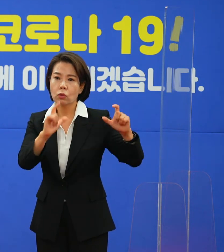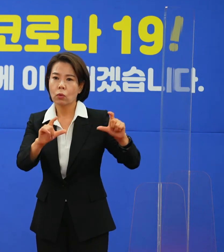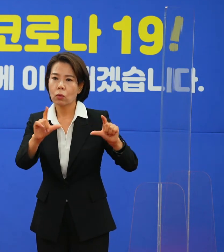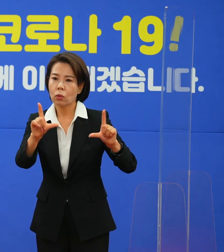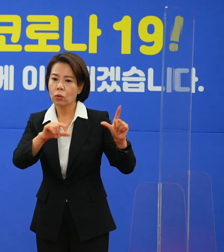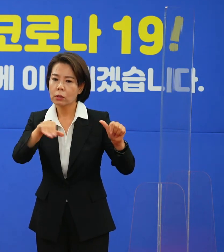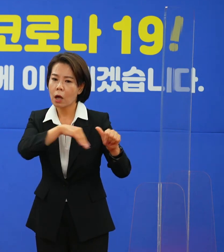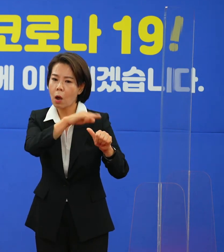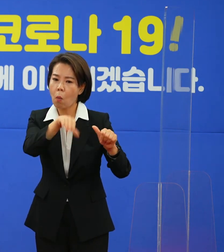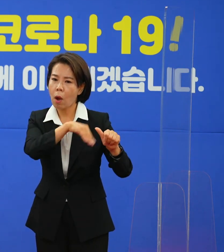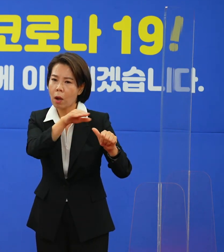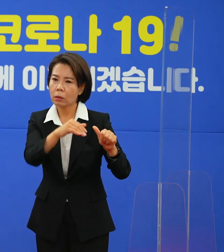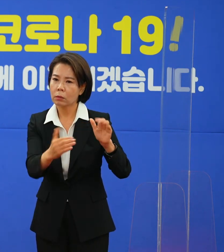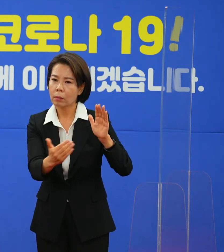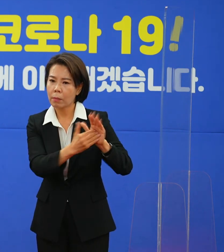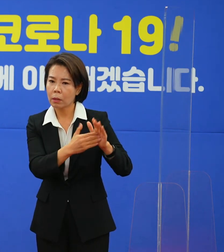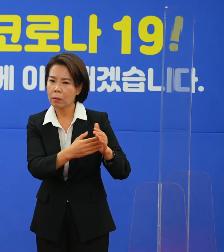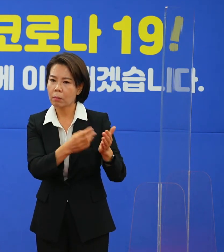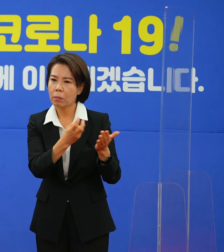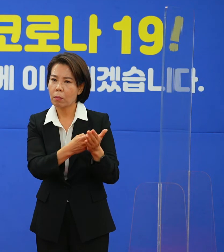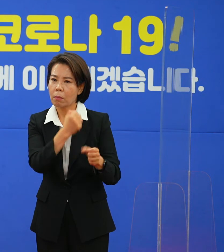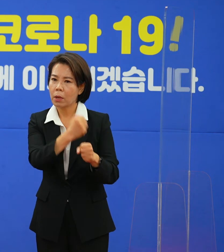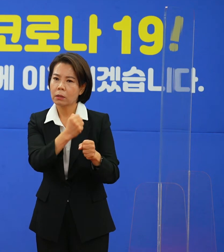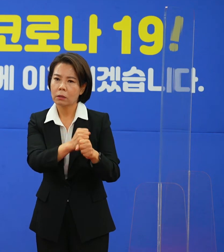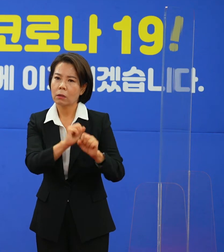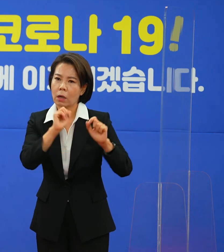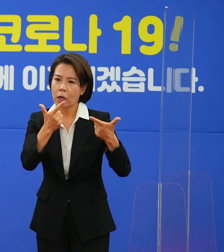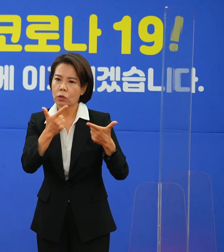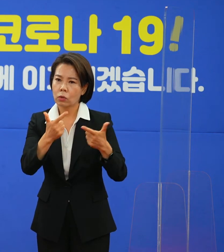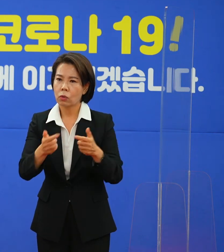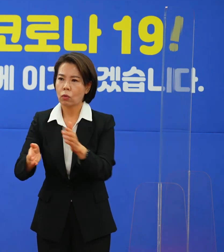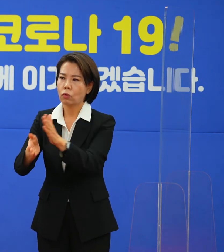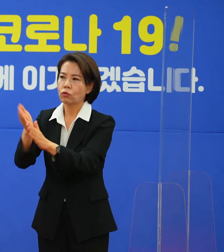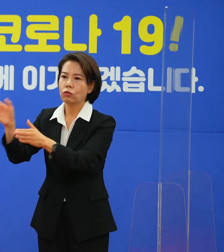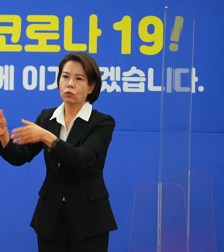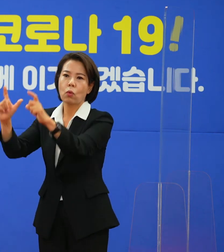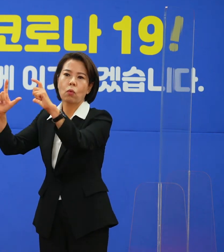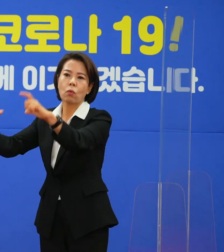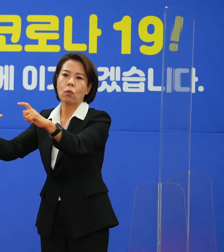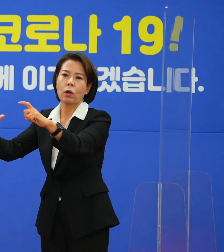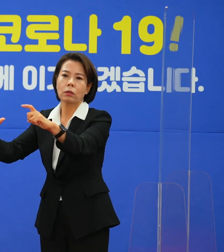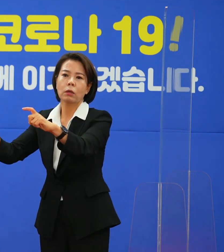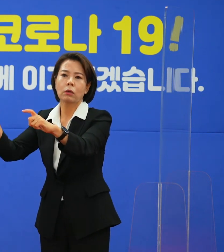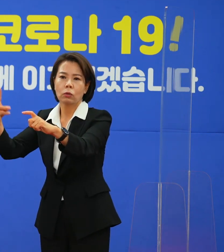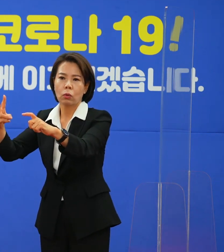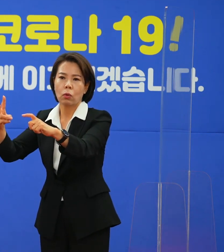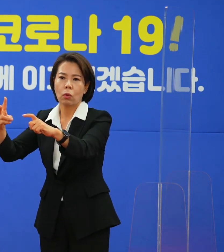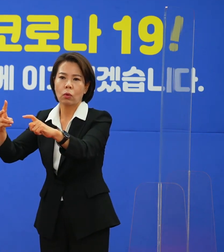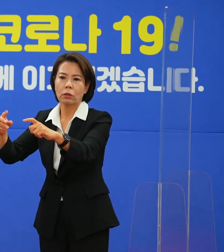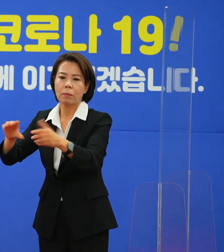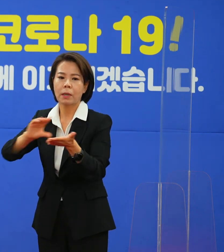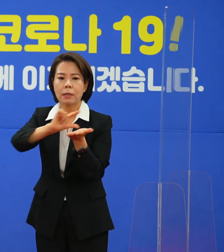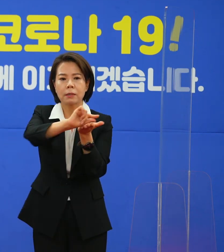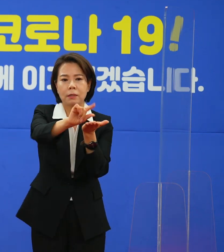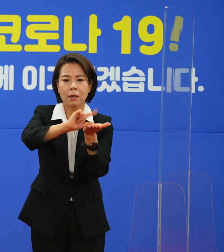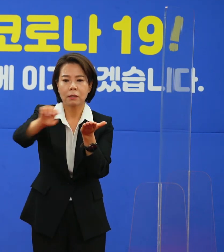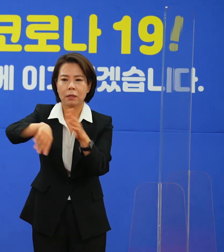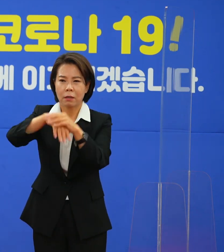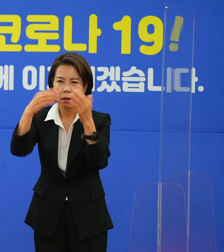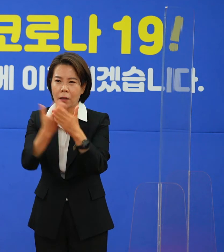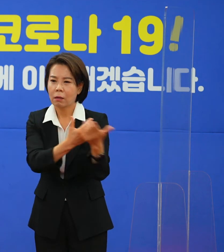상황이 제주도만 방역 대책을 만들어서 되는 상황이 아니라 수도권 그리고 지금 여타의 지자체들이